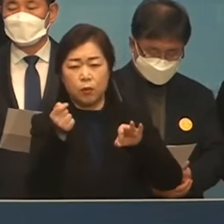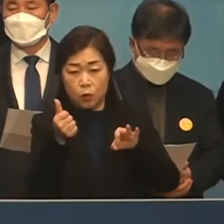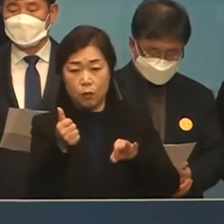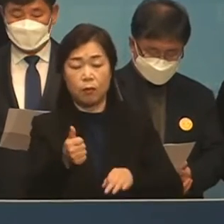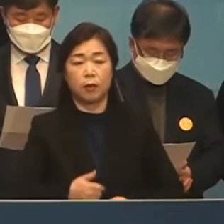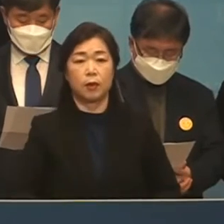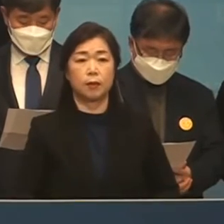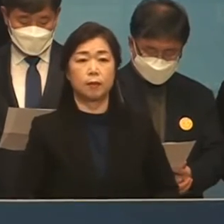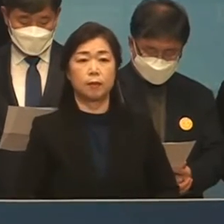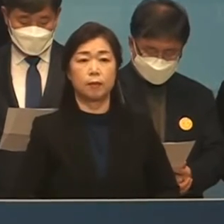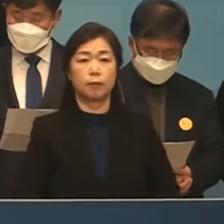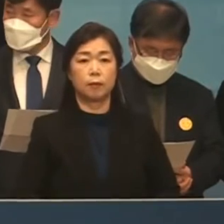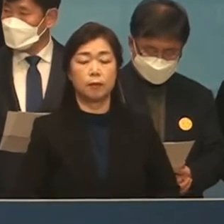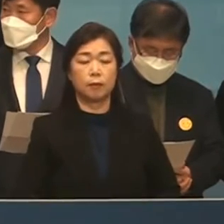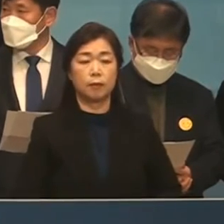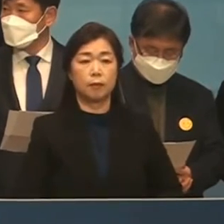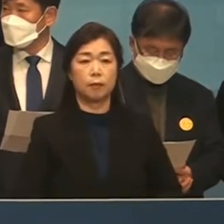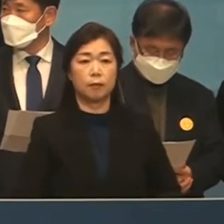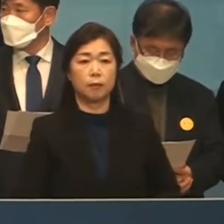수 없습니다.